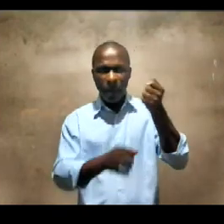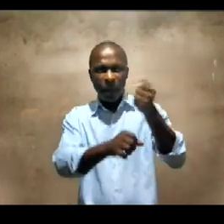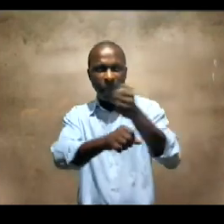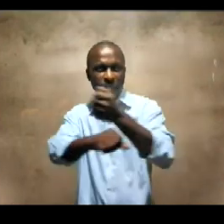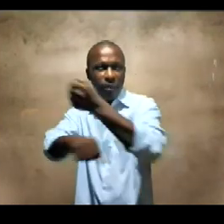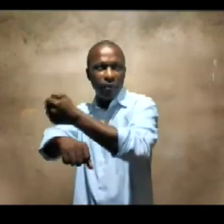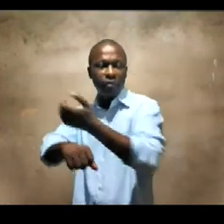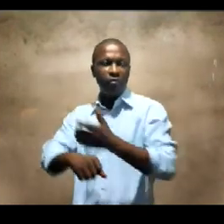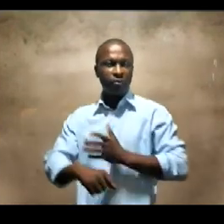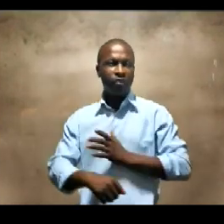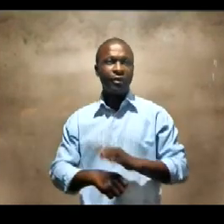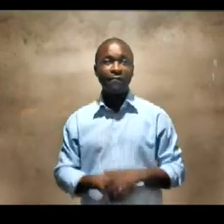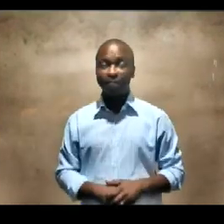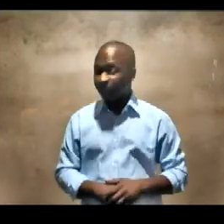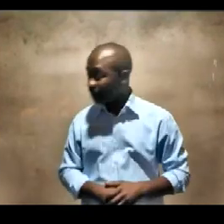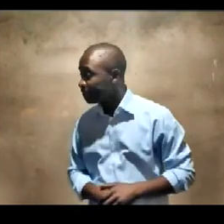de novembre.